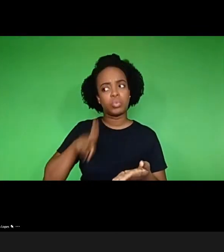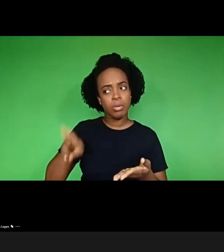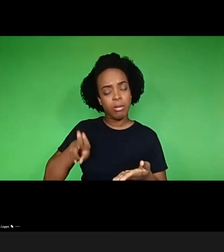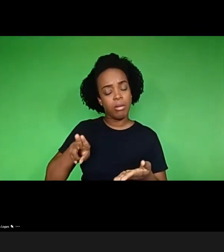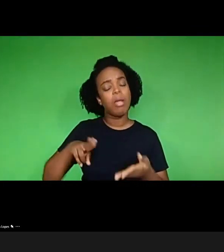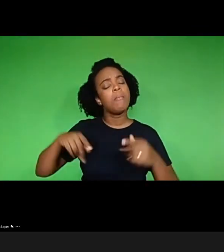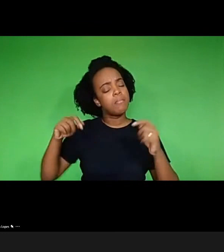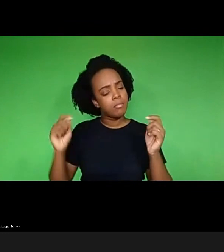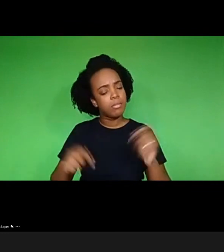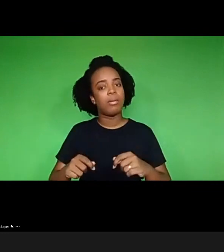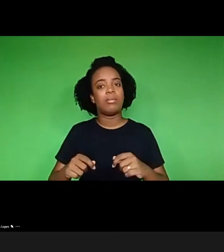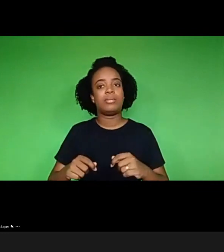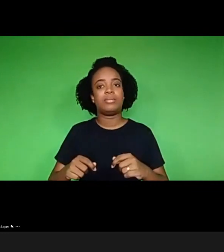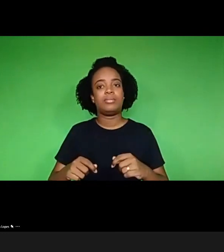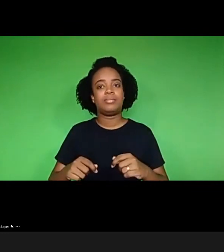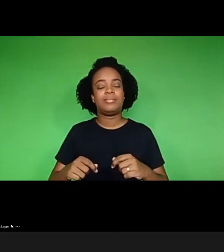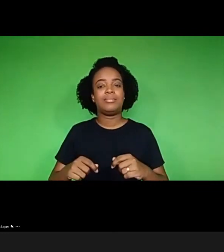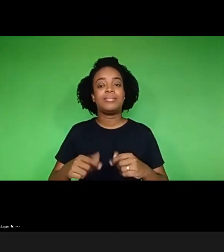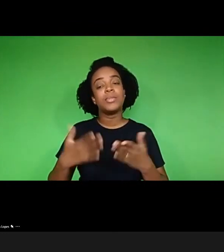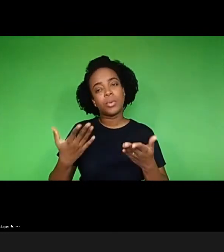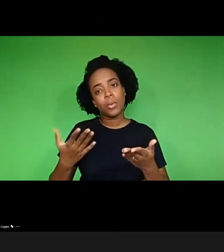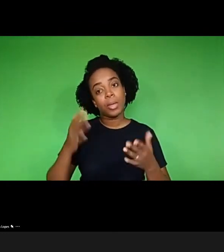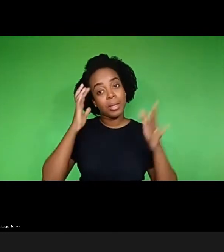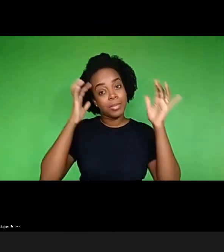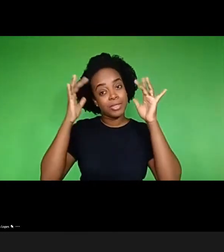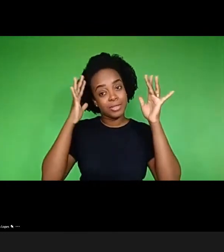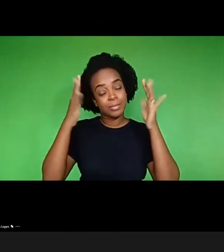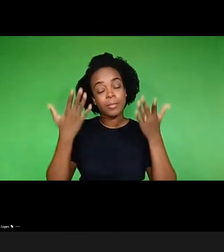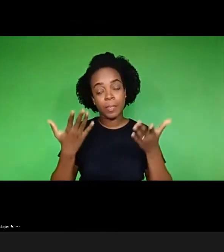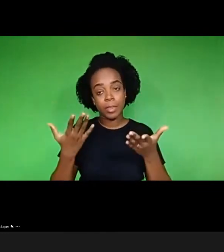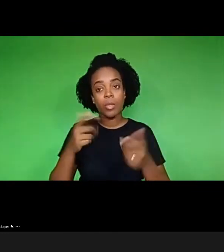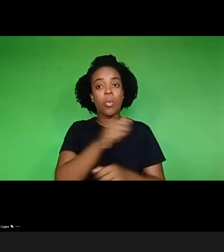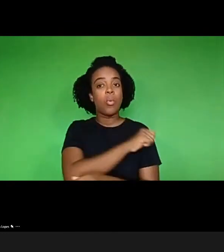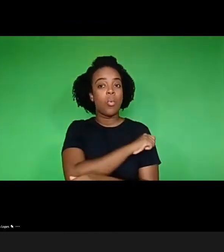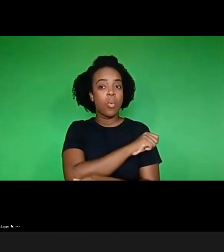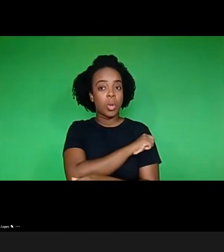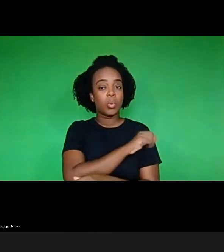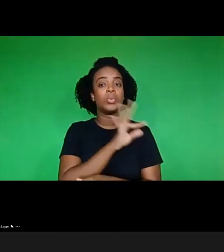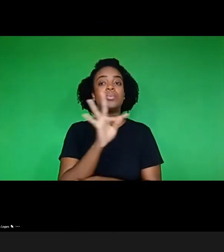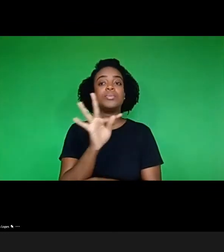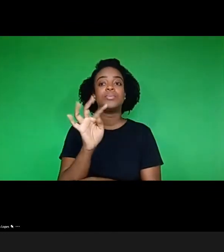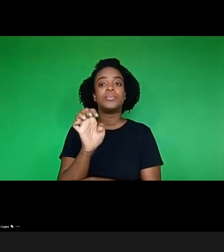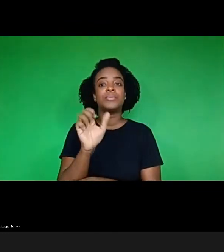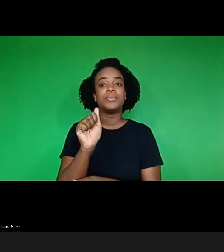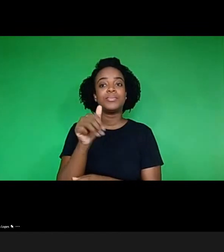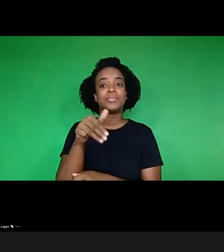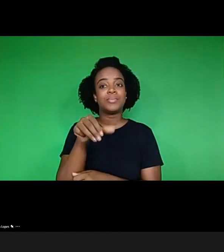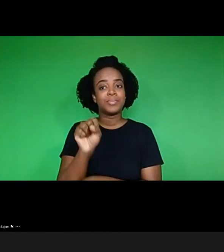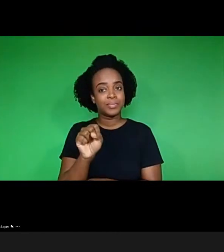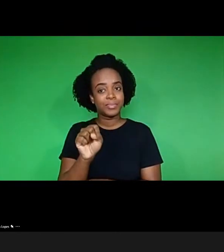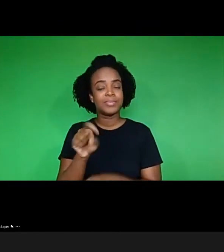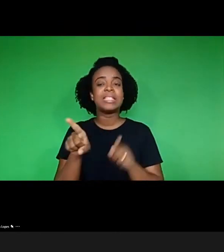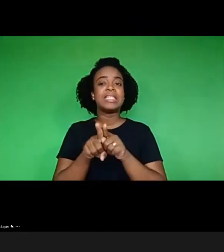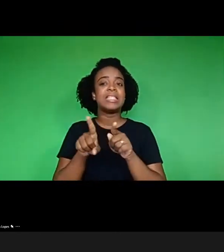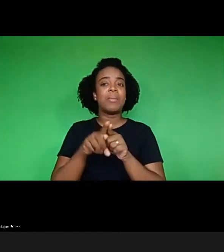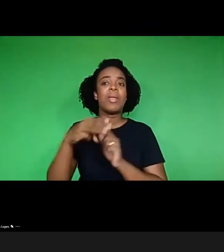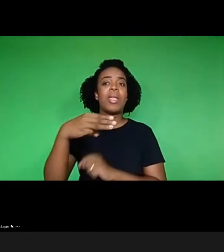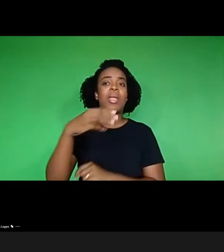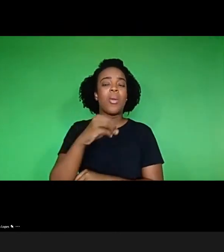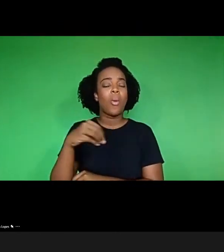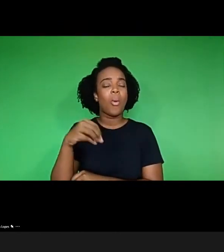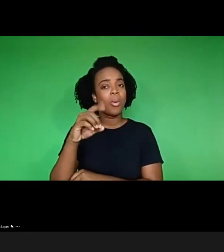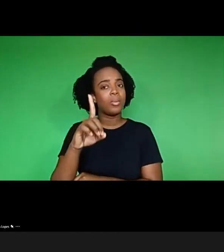para o aluno, ele já vai ter que usar o Teams para acessar, usar o Moodle para acessar, e ter que usar uma